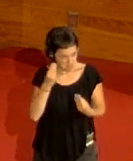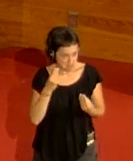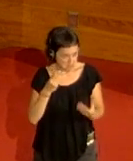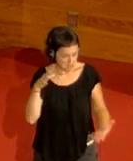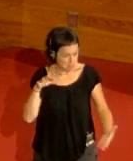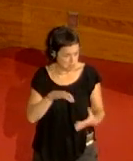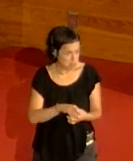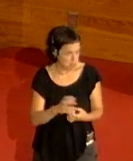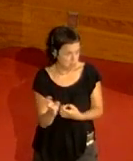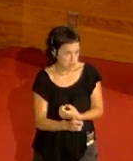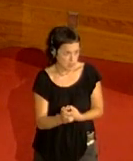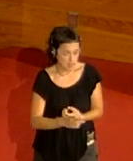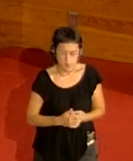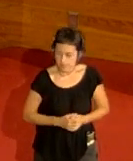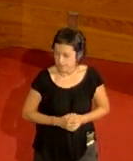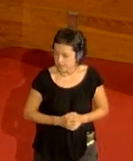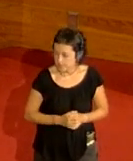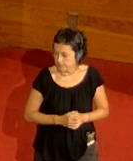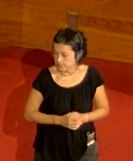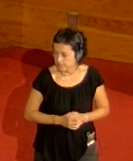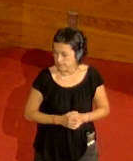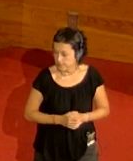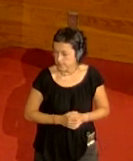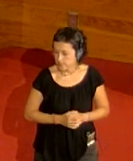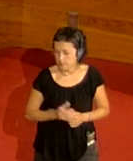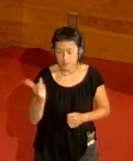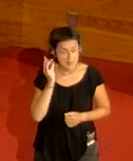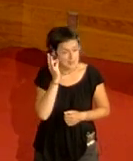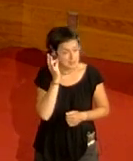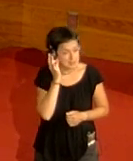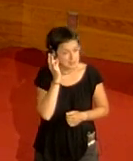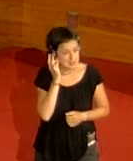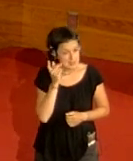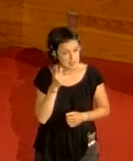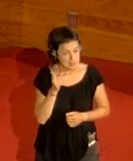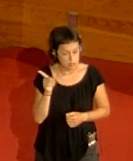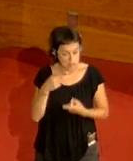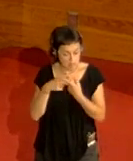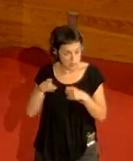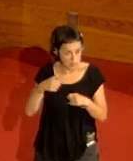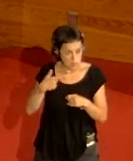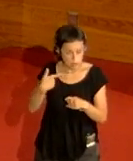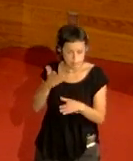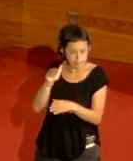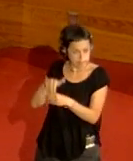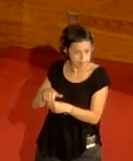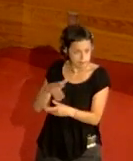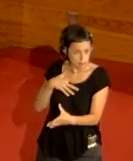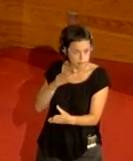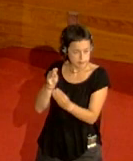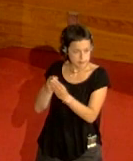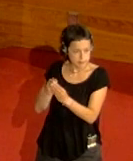e en Simone Bale identificaba una diferenciación que yo comparto y a la que no me referiré solamente